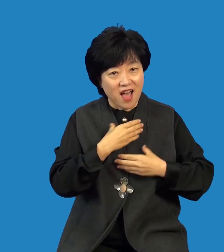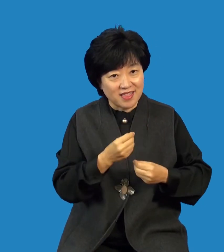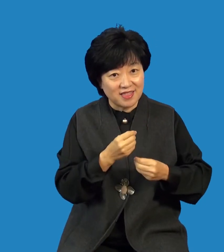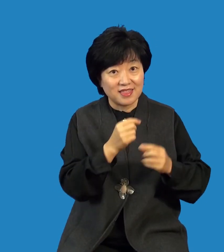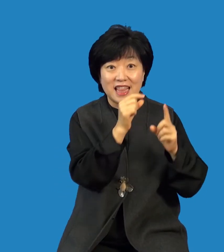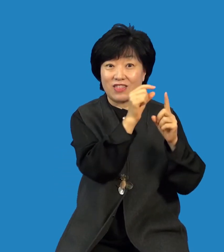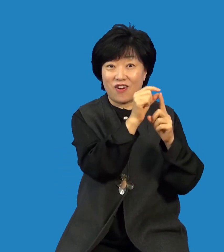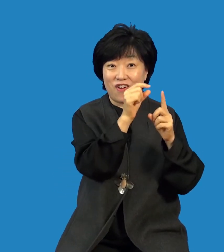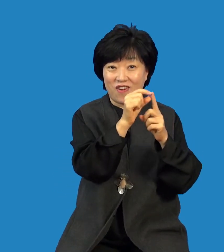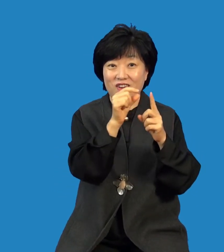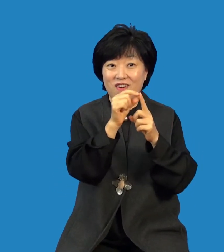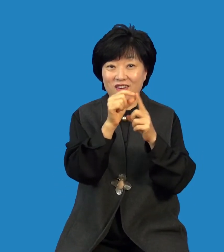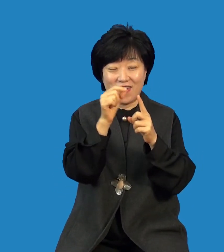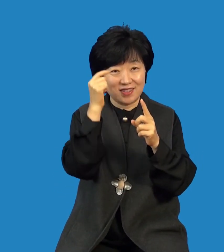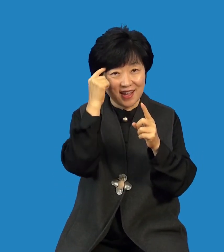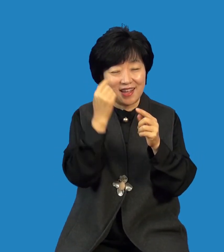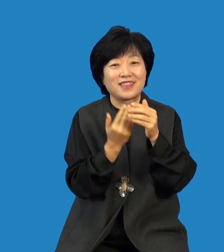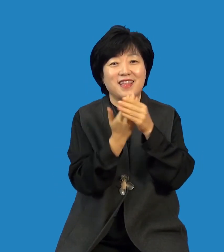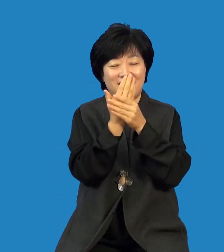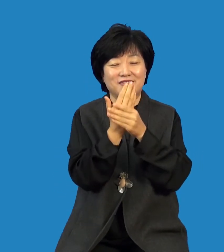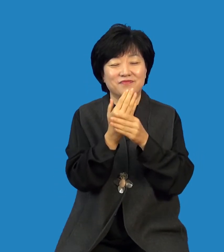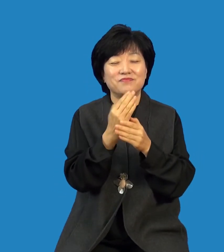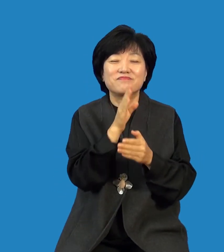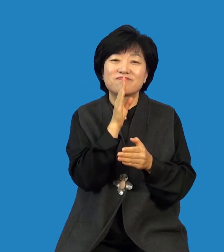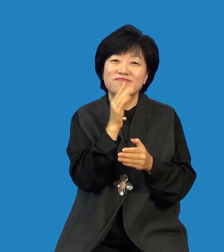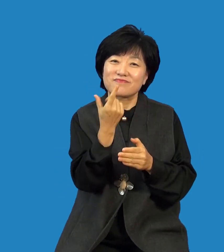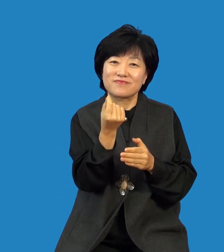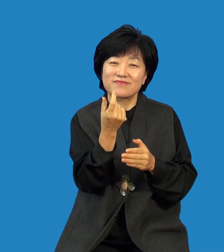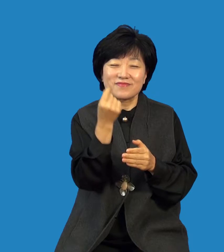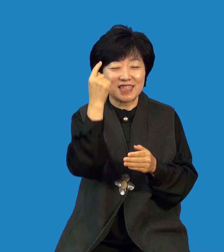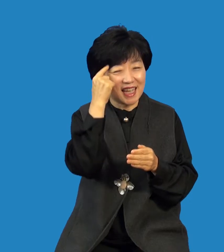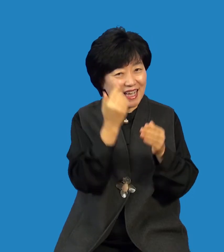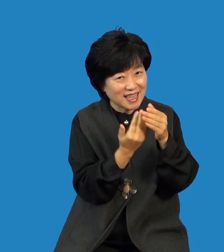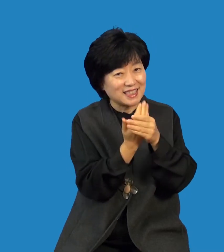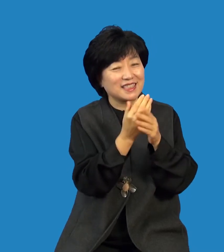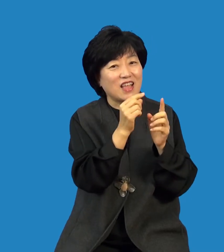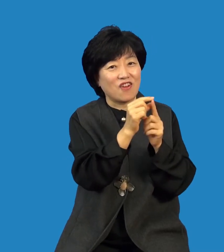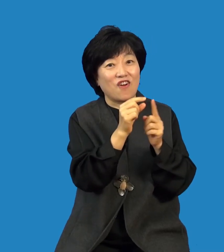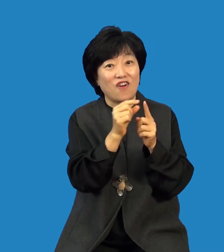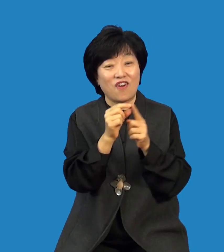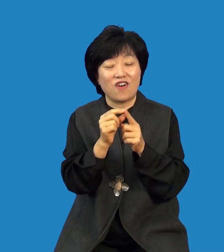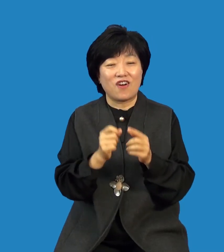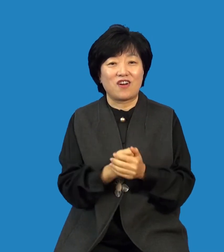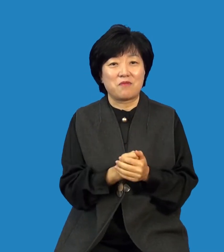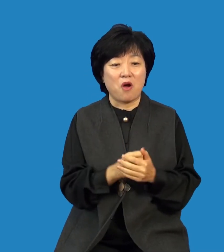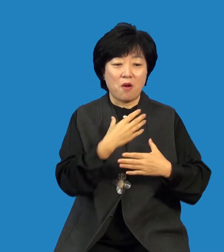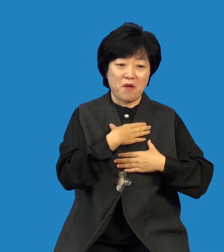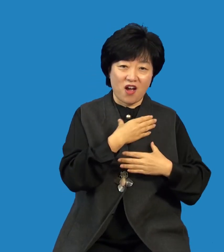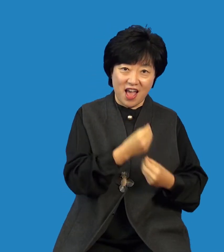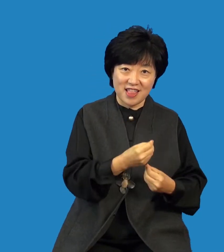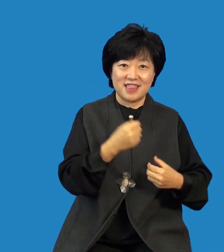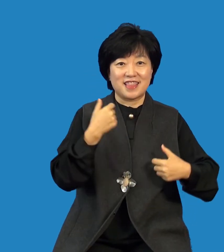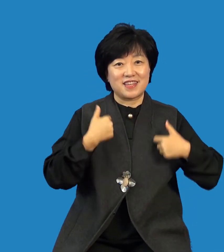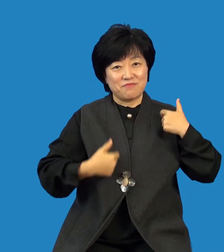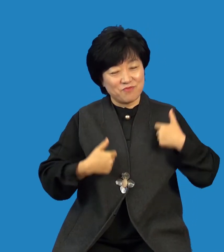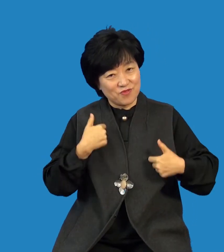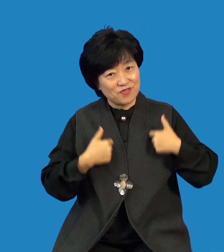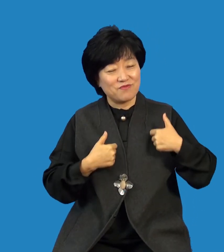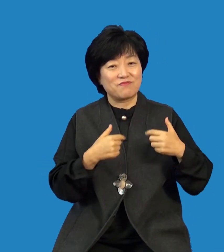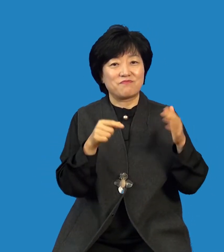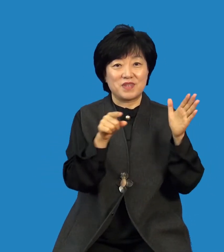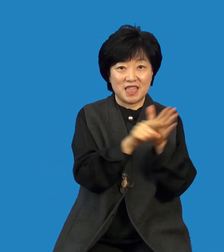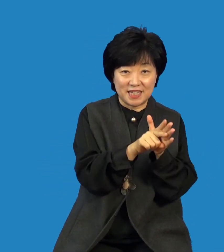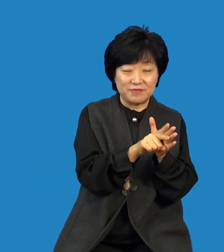그래요. 뭐 그런 단어들이 있을 것입니다. 떠오르는 단어들이 있으시죠. 뭐 대충 요약해 보면 뭐 이런 단어들일 거예요. 뭐 평안이라든지 기쁨이라든지